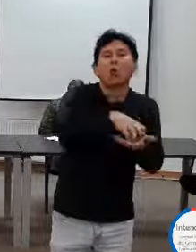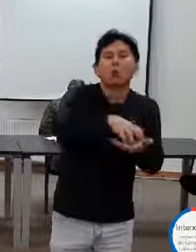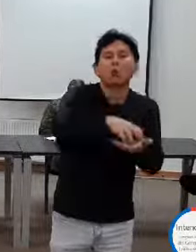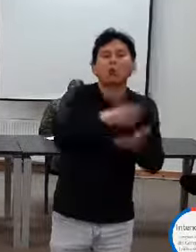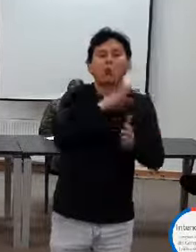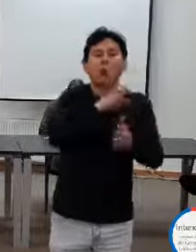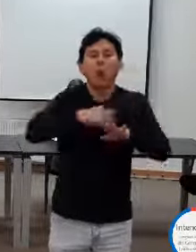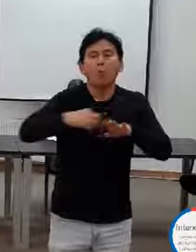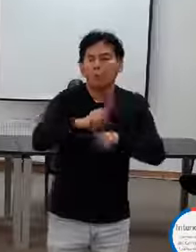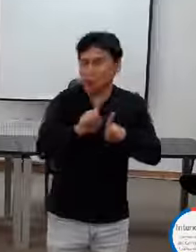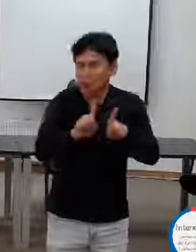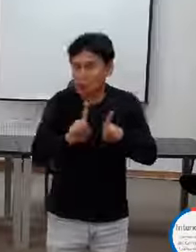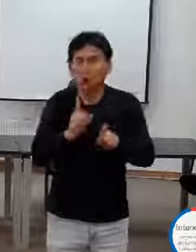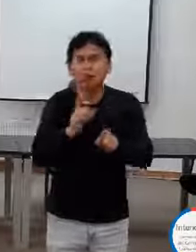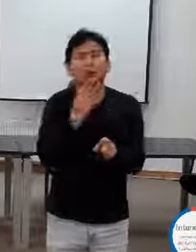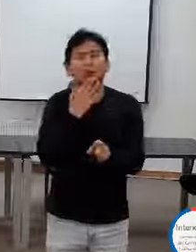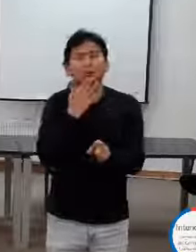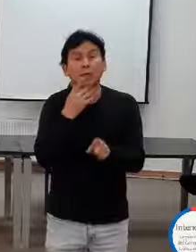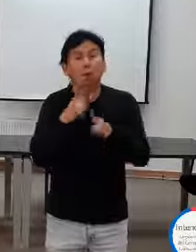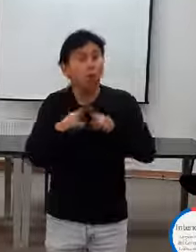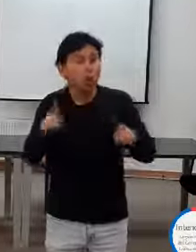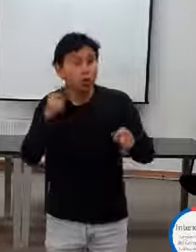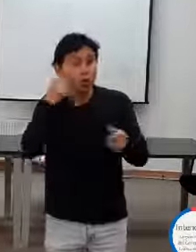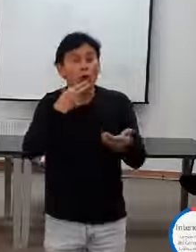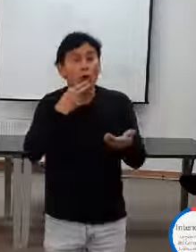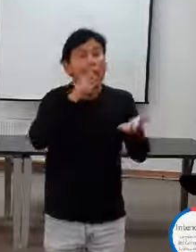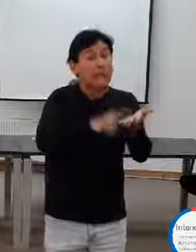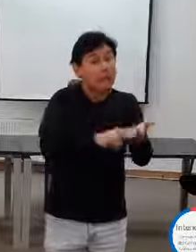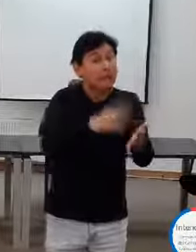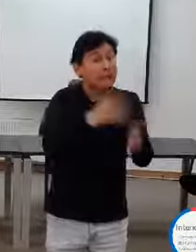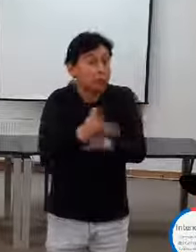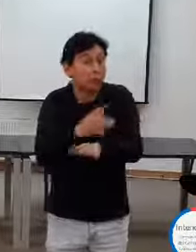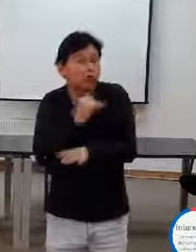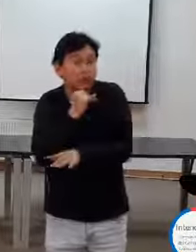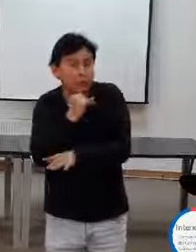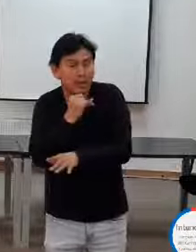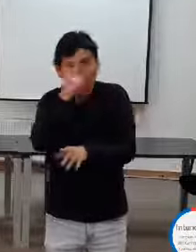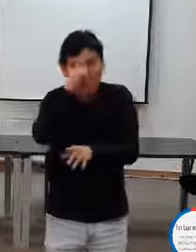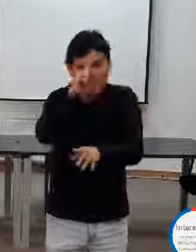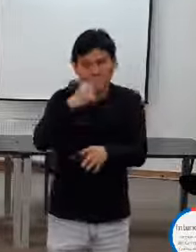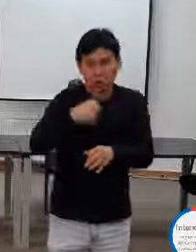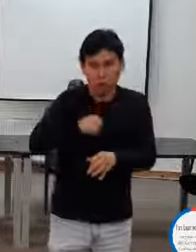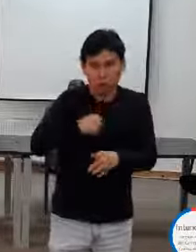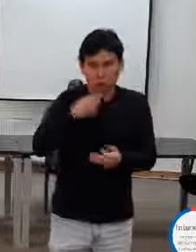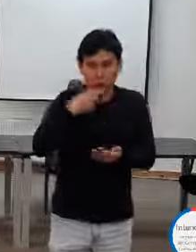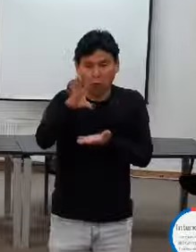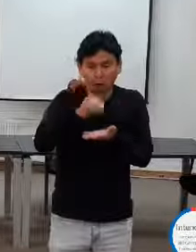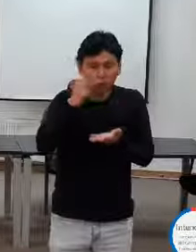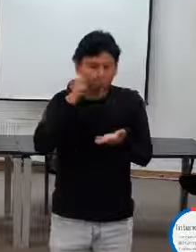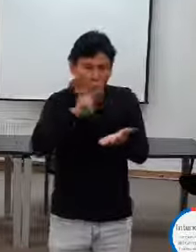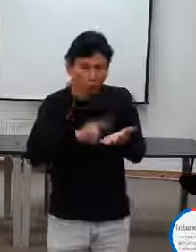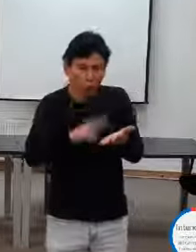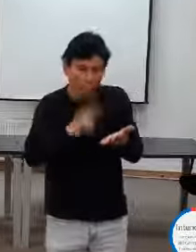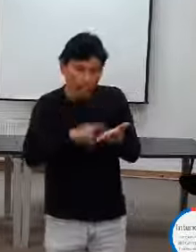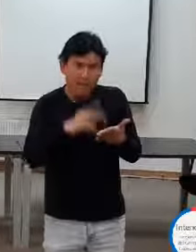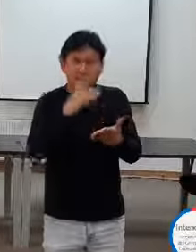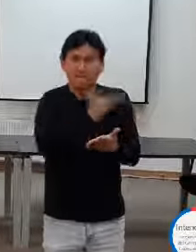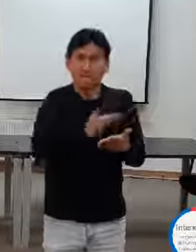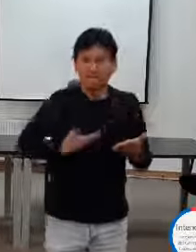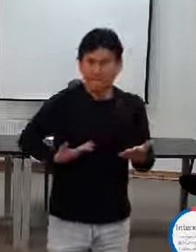provincia en general. Desconozco si hay otros oficios particulares, pero el que a me llegó al menos como copia informativa por parte del presidente